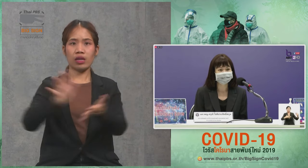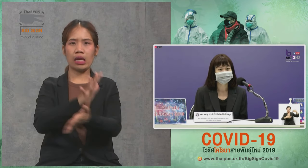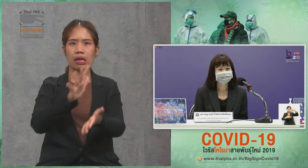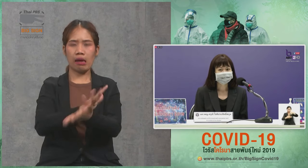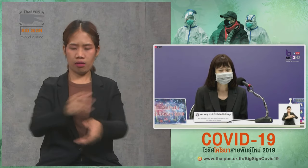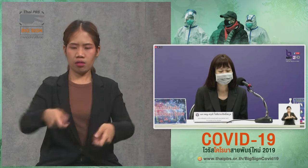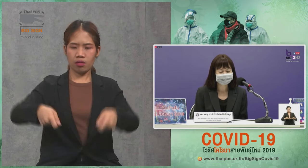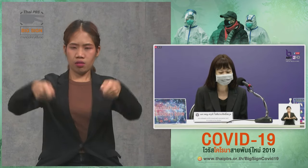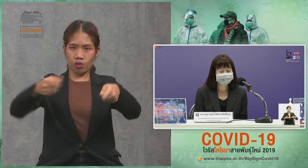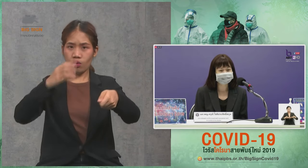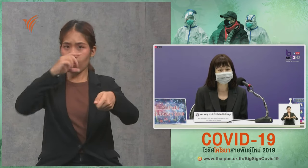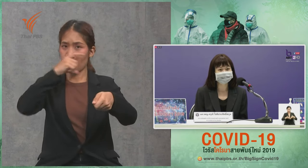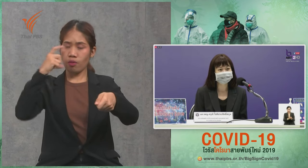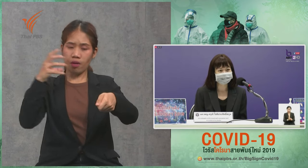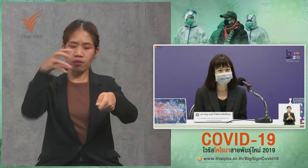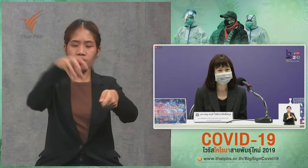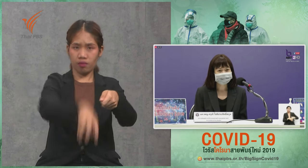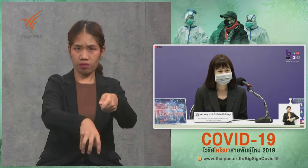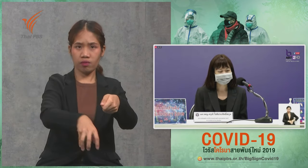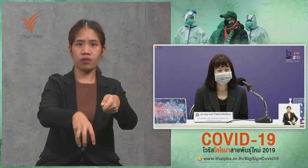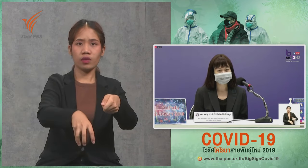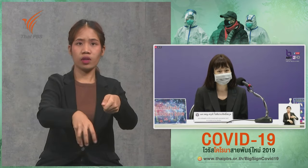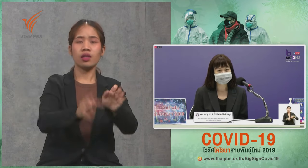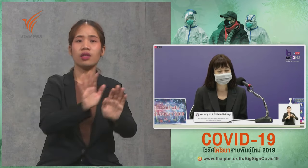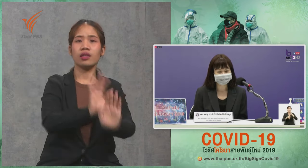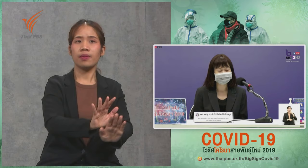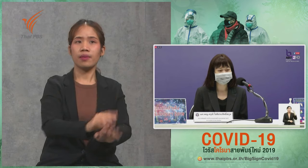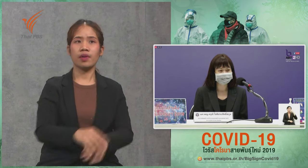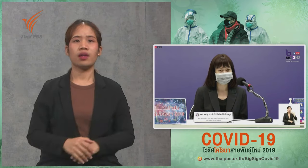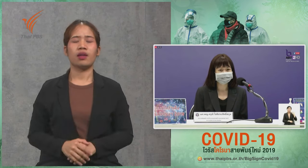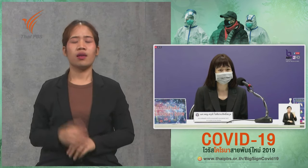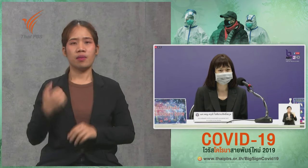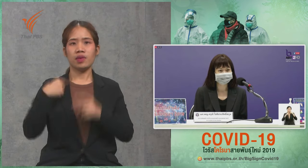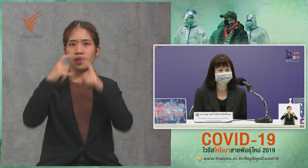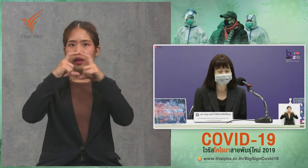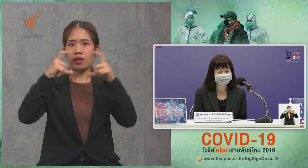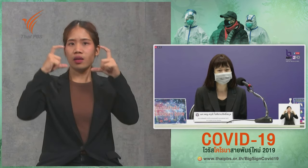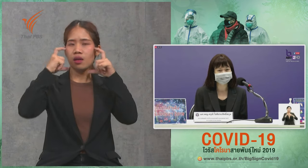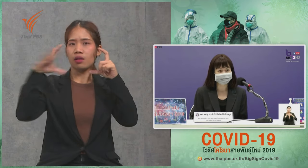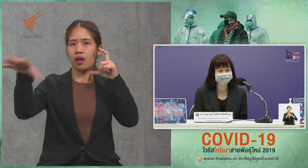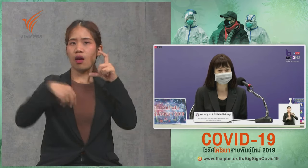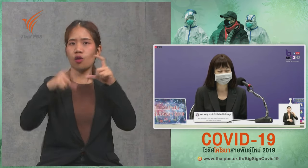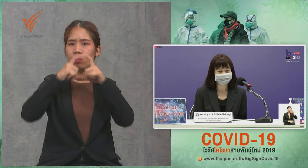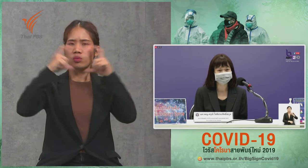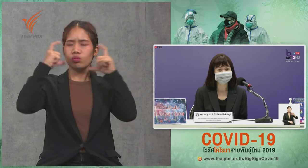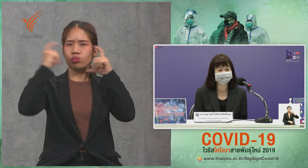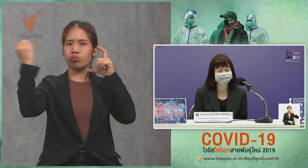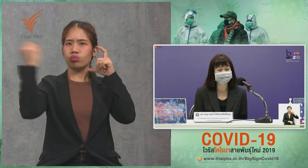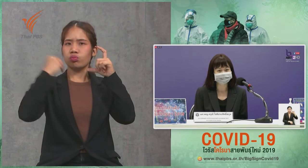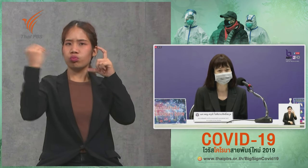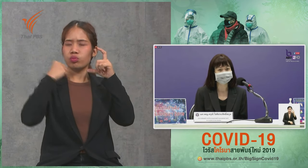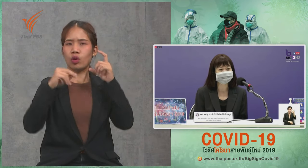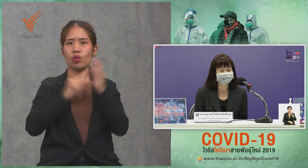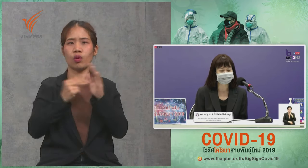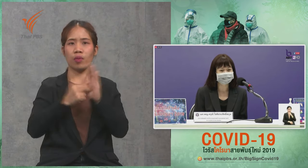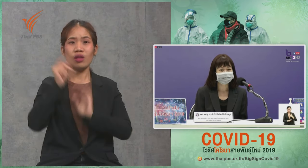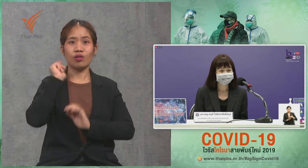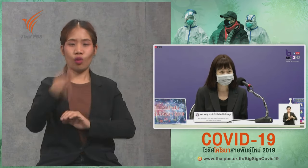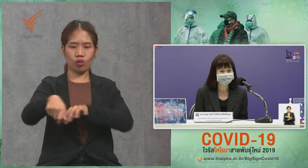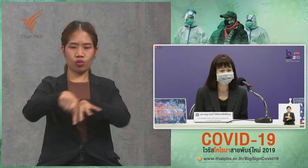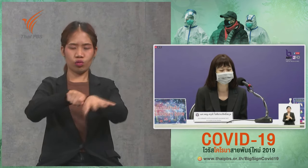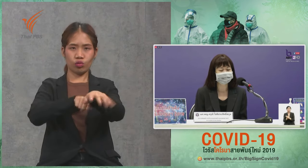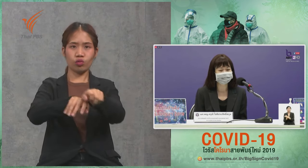นได้แล้วก็ทุกครั้งถ้าหากว่าเนื่องจากมันเป็นหน้ากากที่เรานำกลับมาใช้ซ้ำการล้างมือหรือว่าใส่ถุงมือทุกครั้งก่อนจับหน้าก